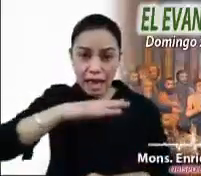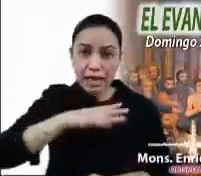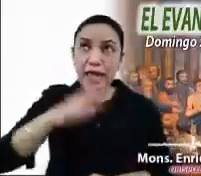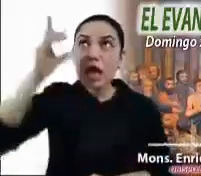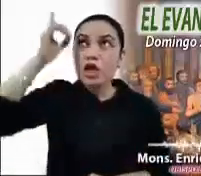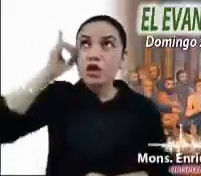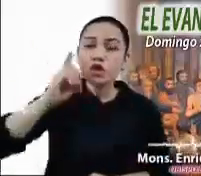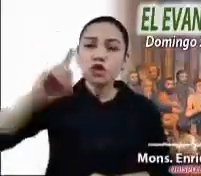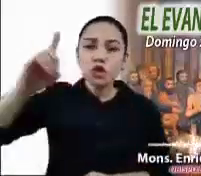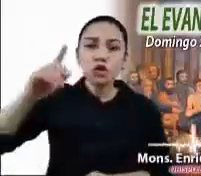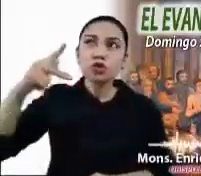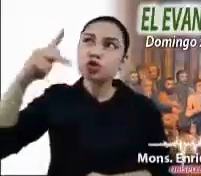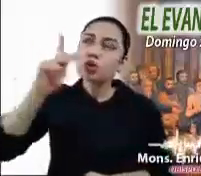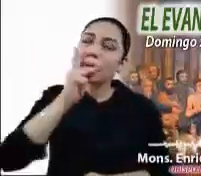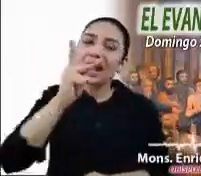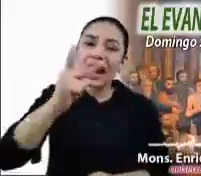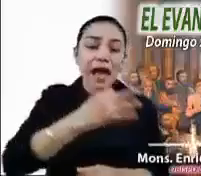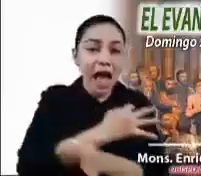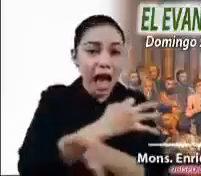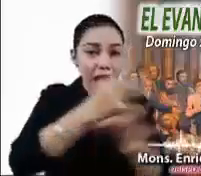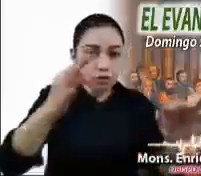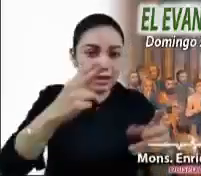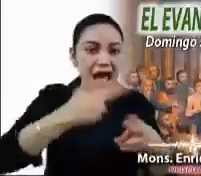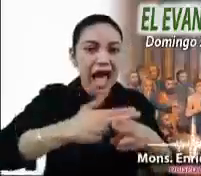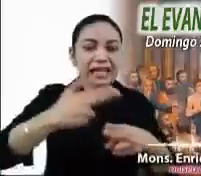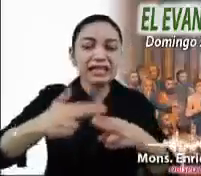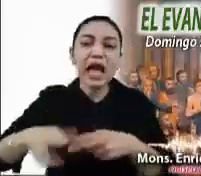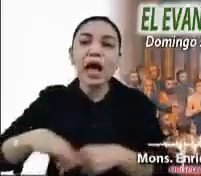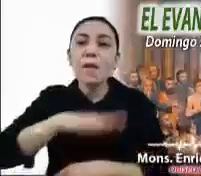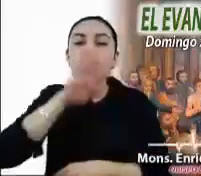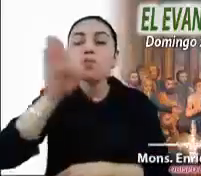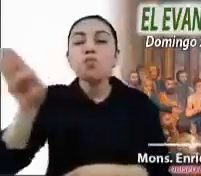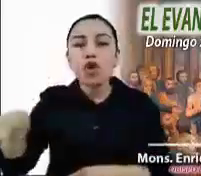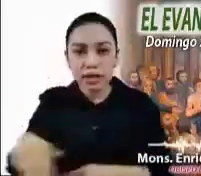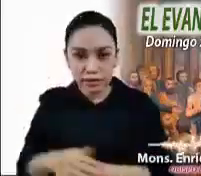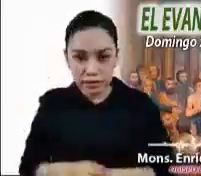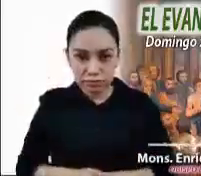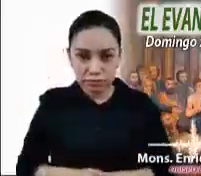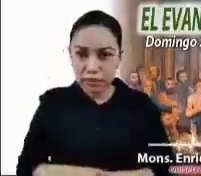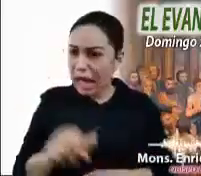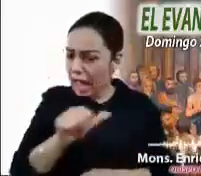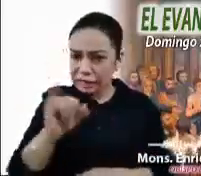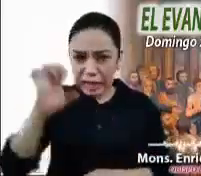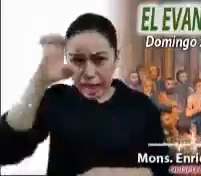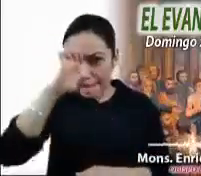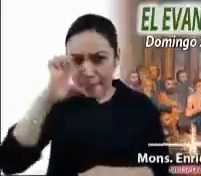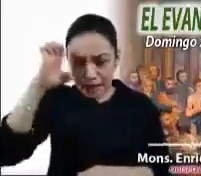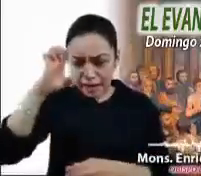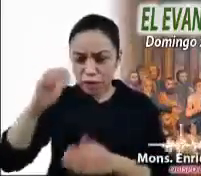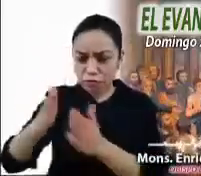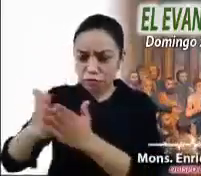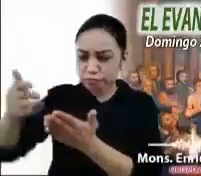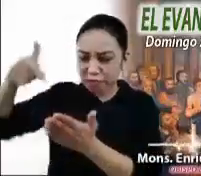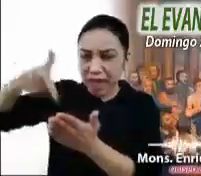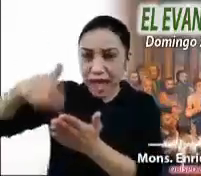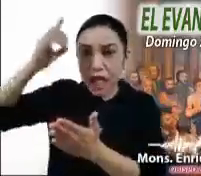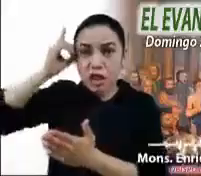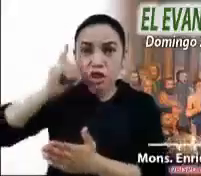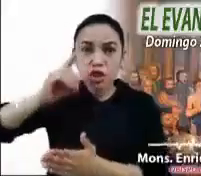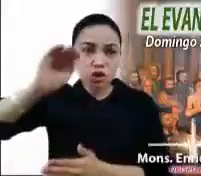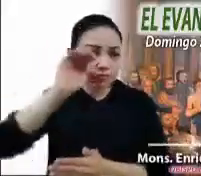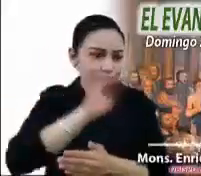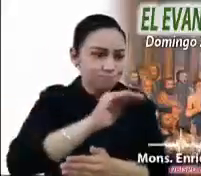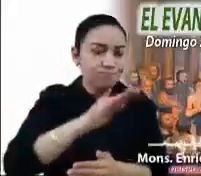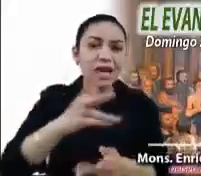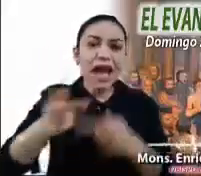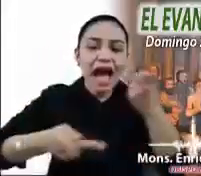es el evangelio mismo. Dios ha hablado, ya no es el gran desconocido, sino que se ha mostrado, y esta